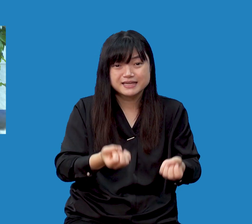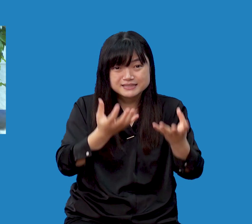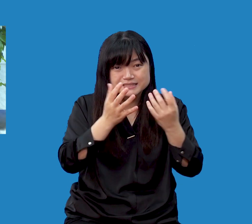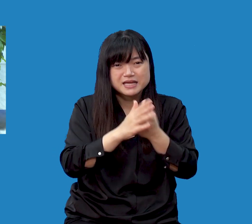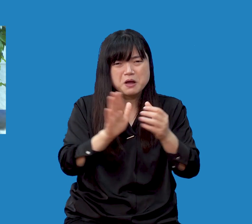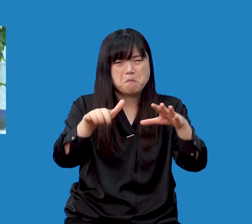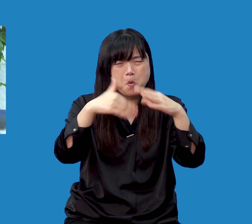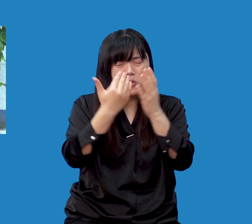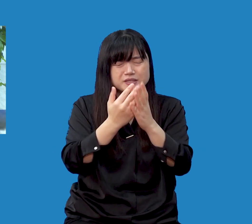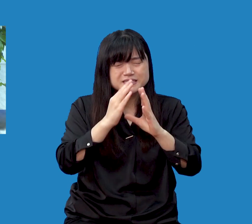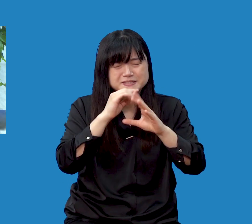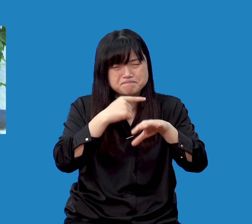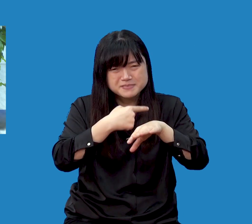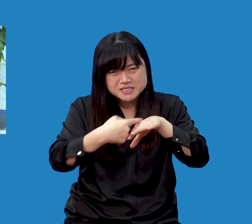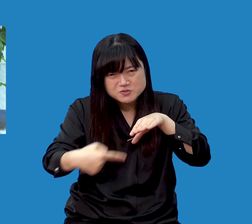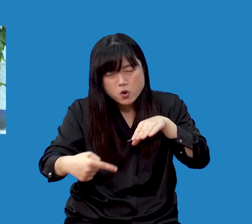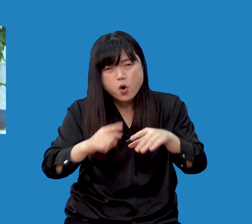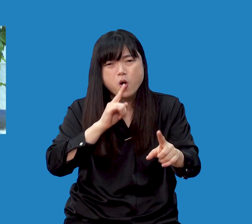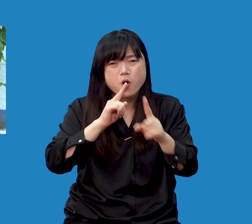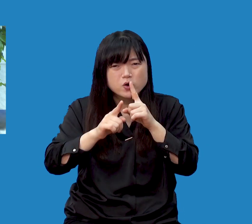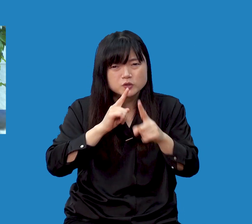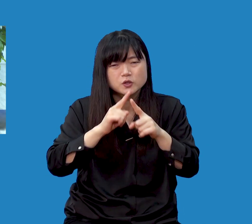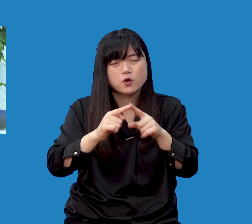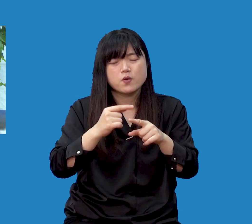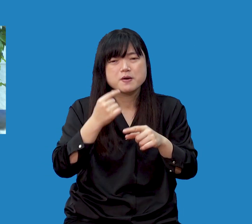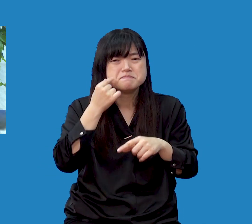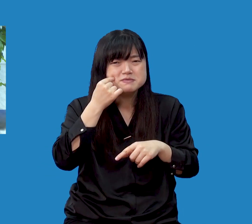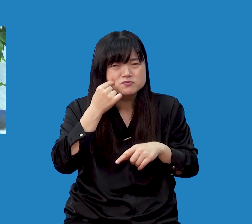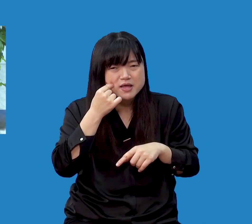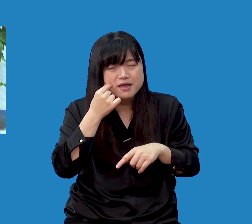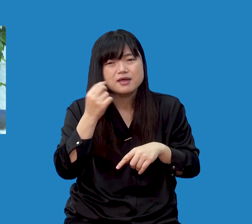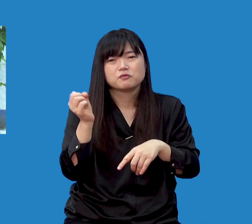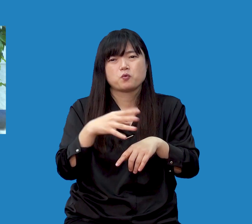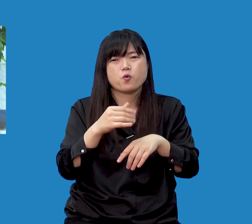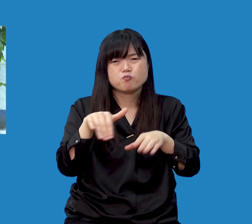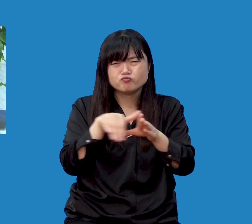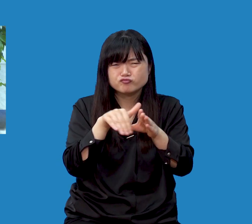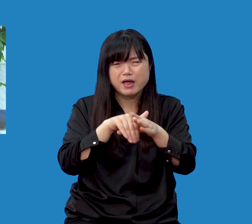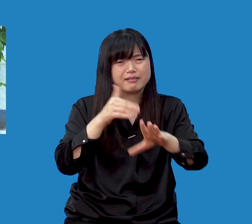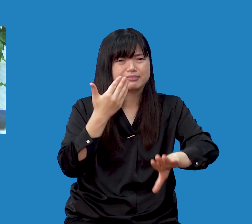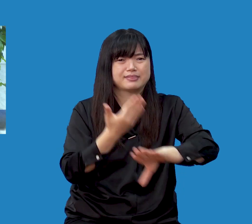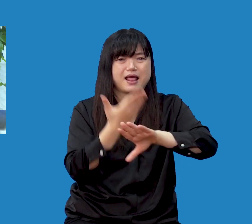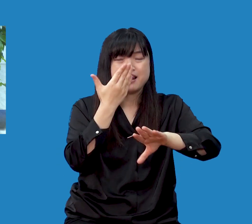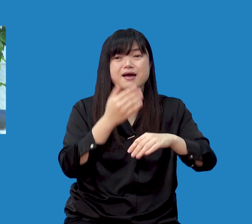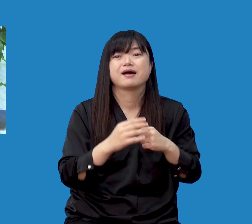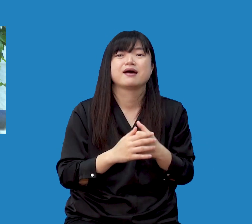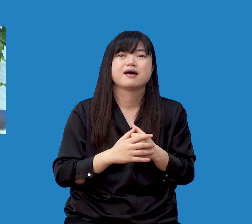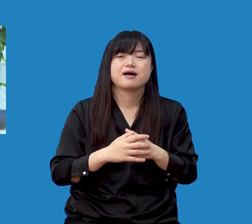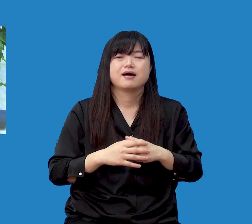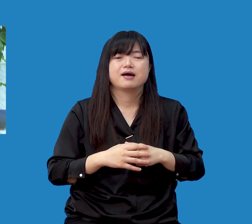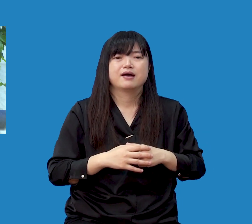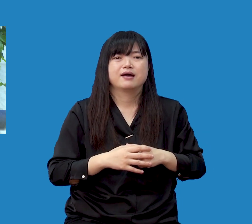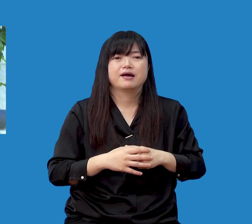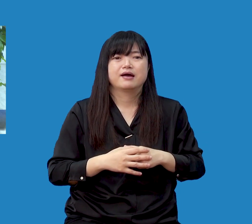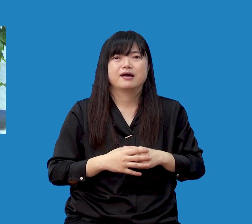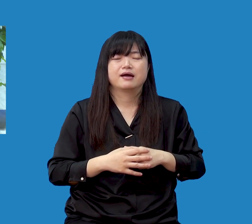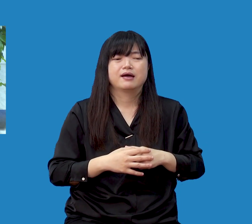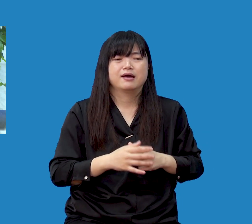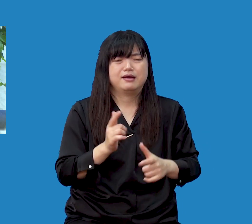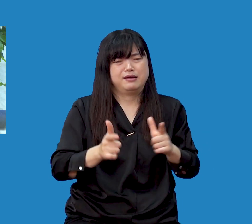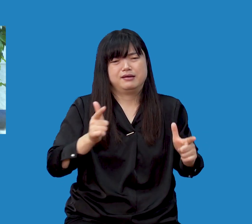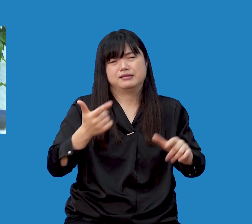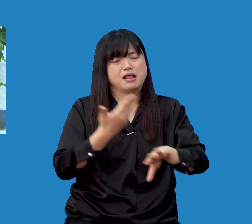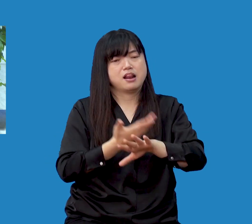모든 민족, 언어와 종족과 피부색과 여러 가지 문화가 다 차이가